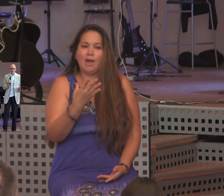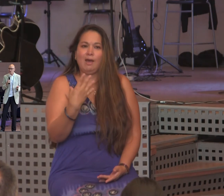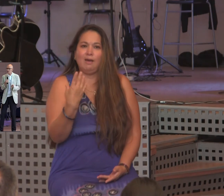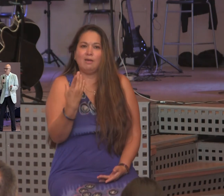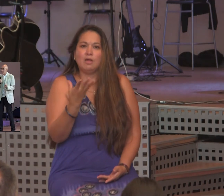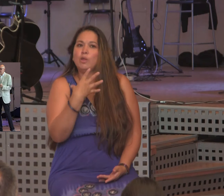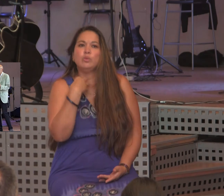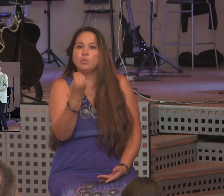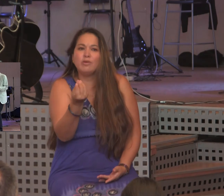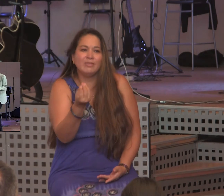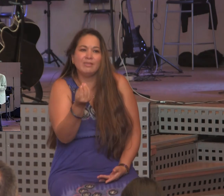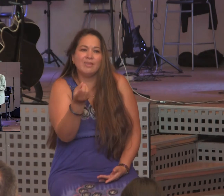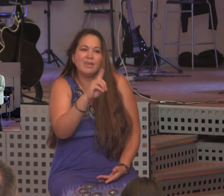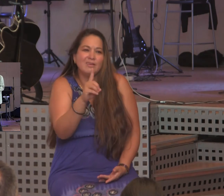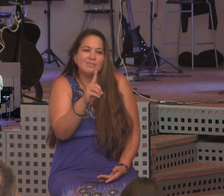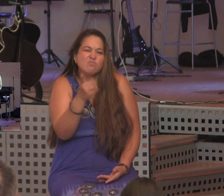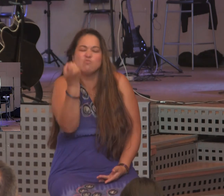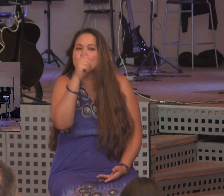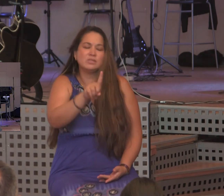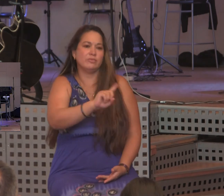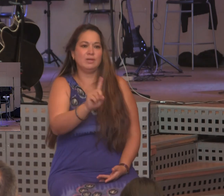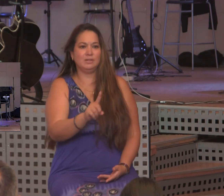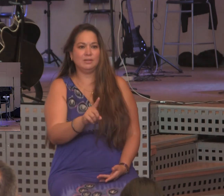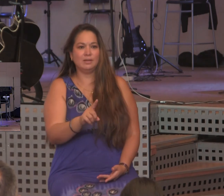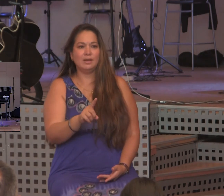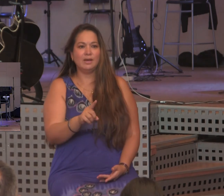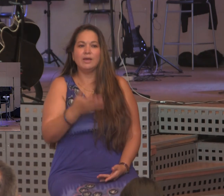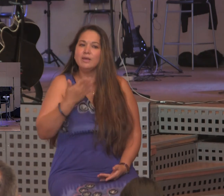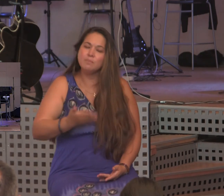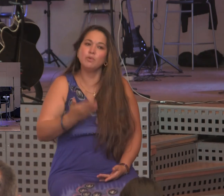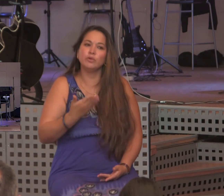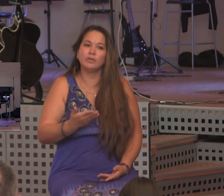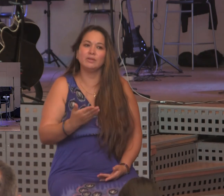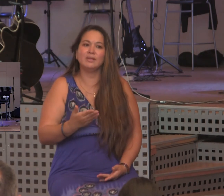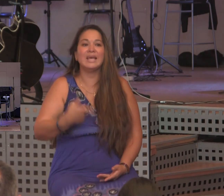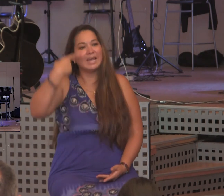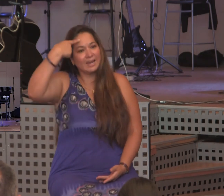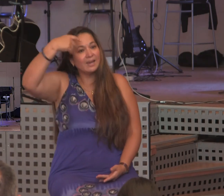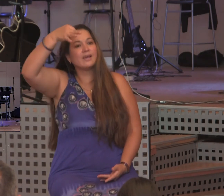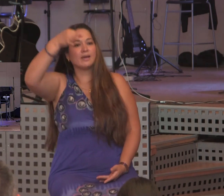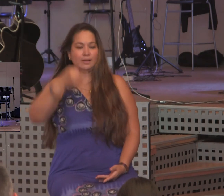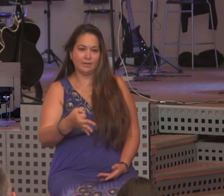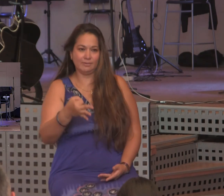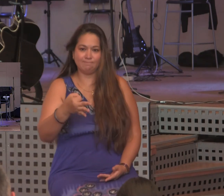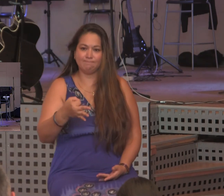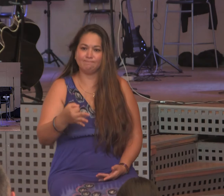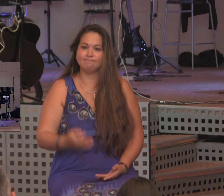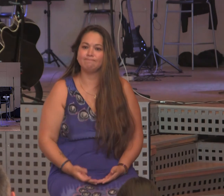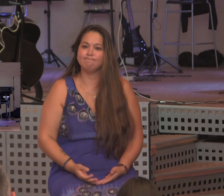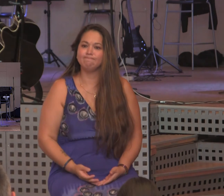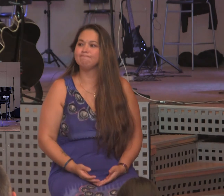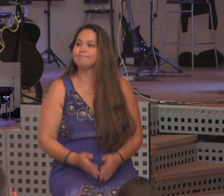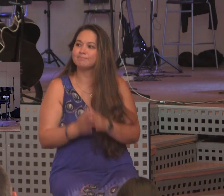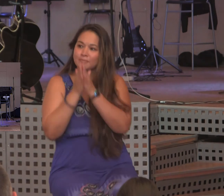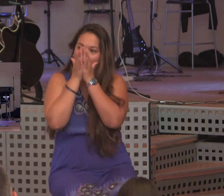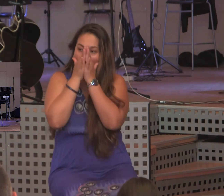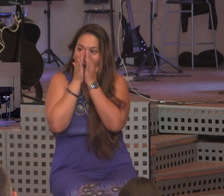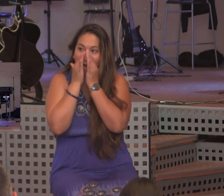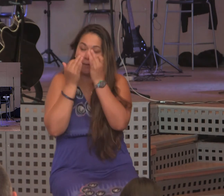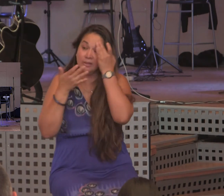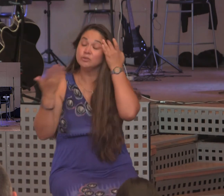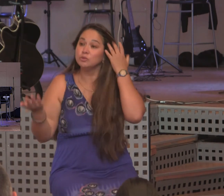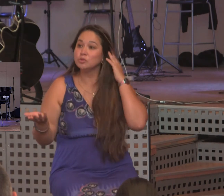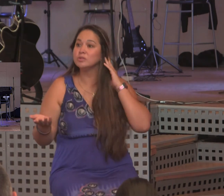que... No, ¿qué más da que me entiendan o que no me comprendan? ¿Qué más da? El asunto